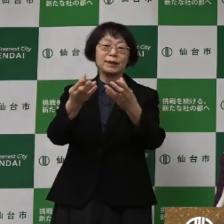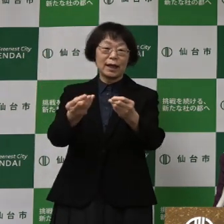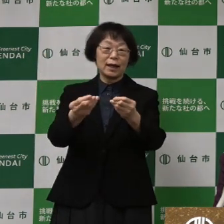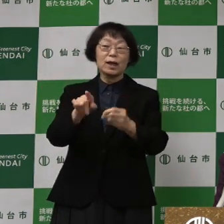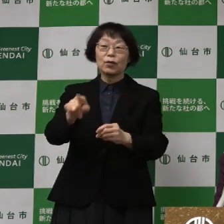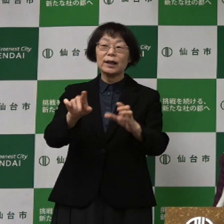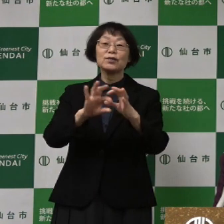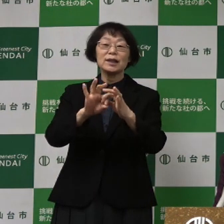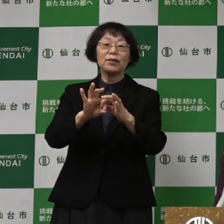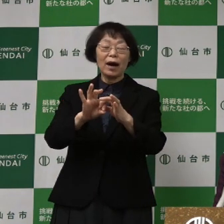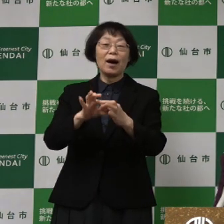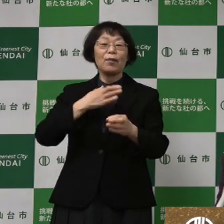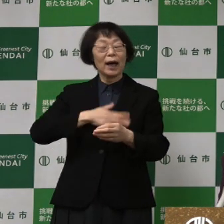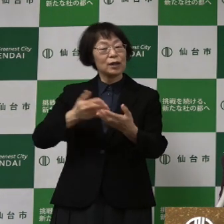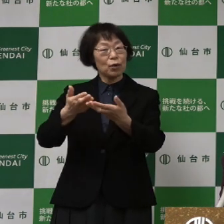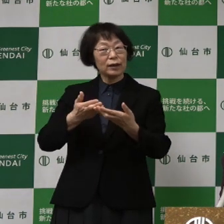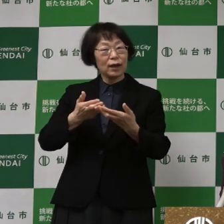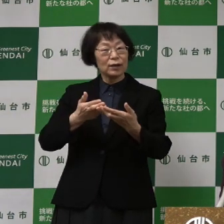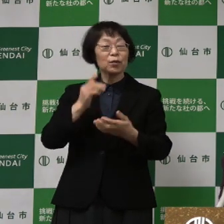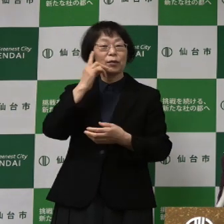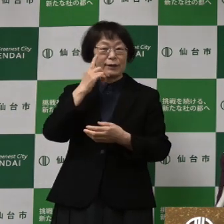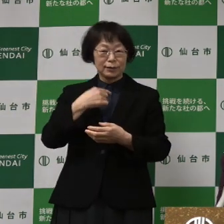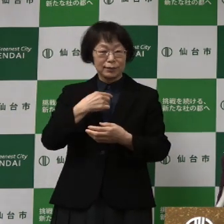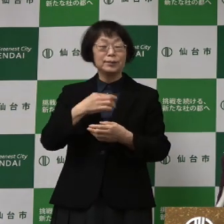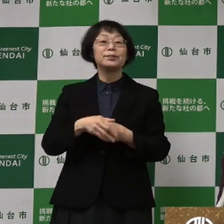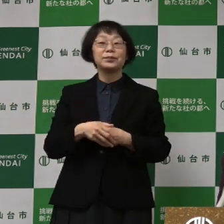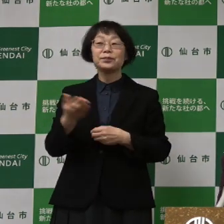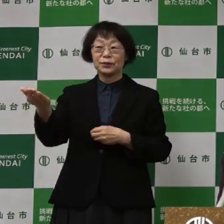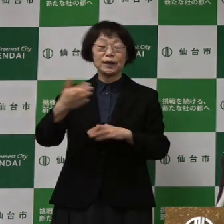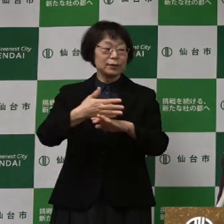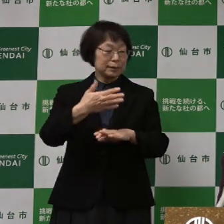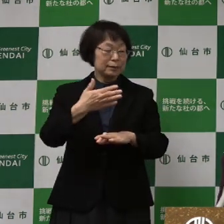ては受け止めていただいたと思います。 ありがとうございます。